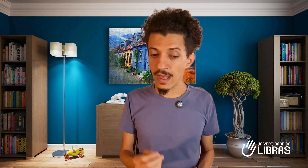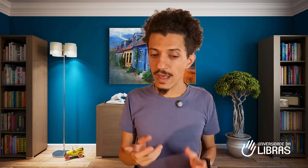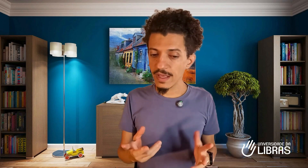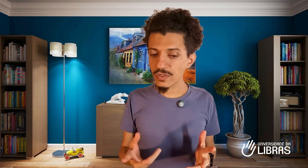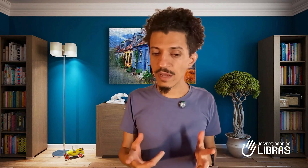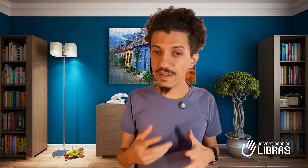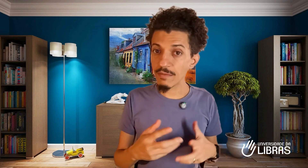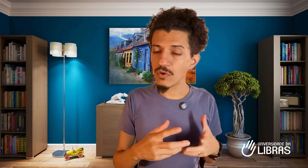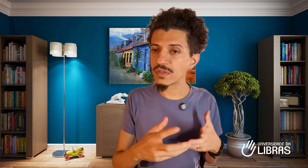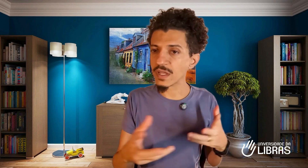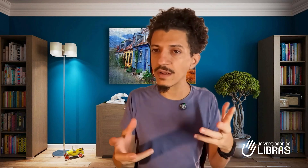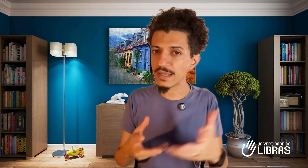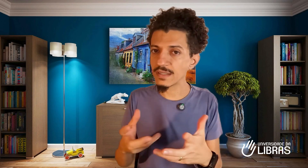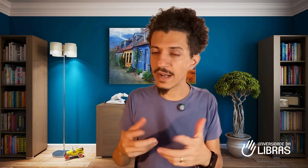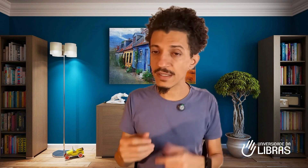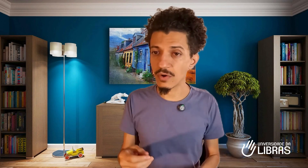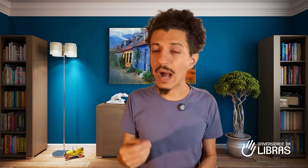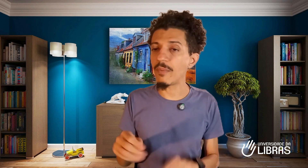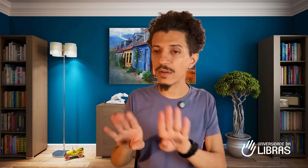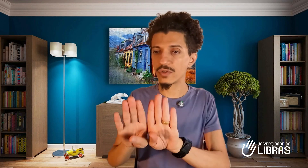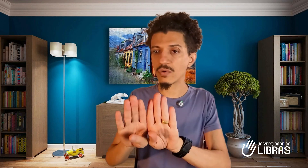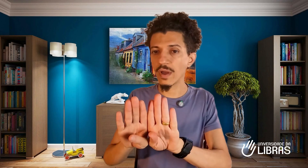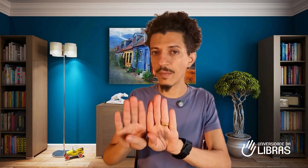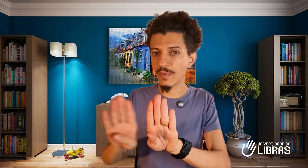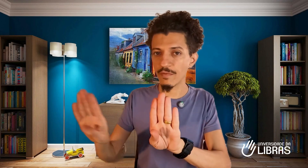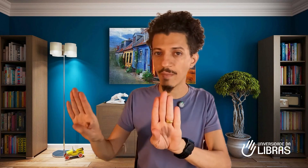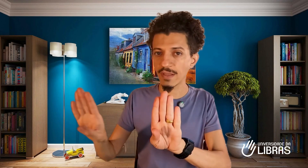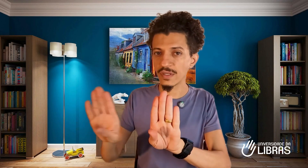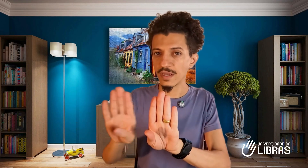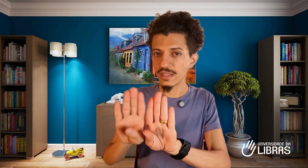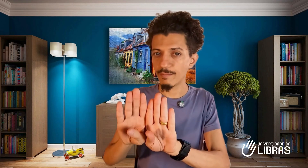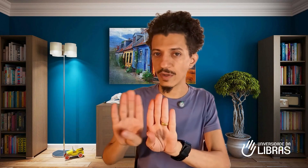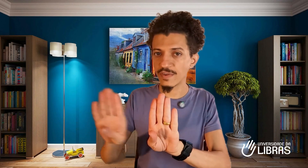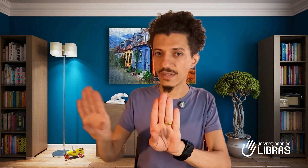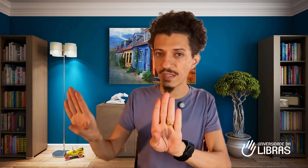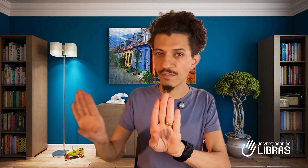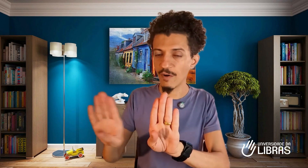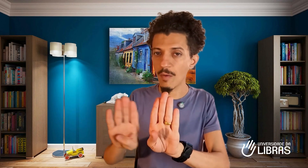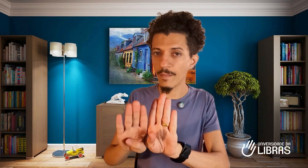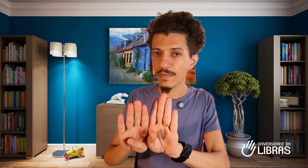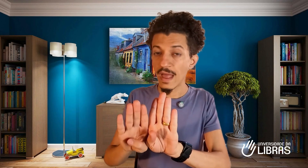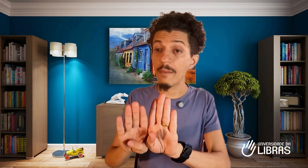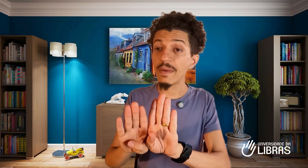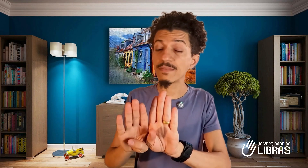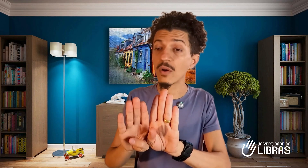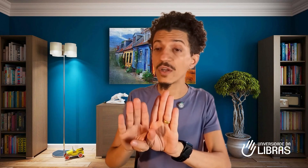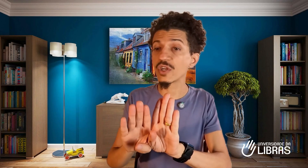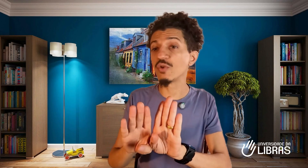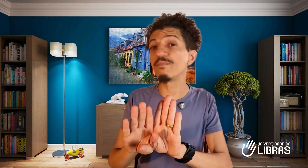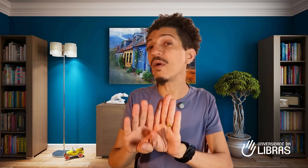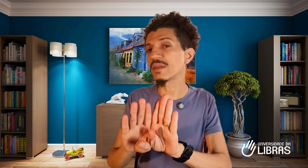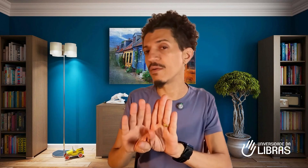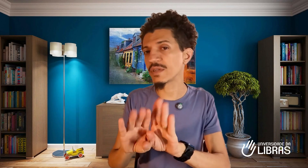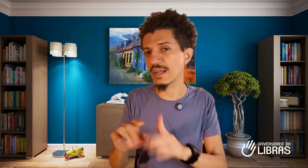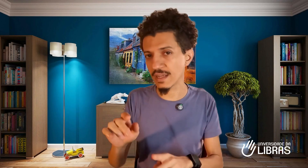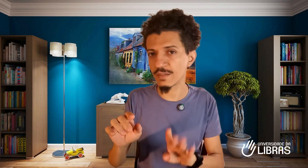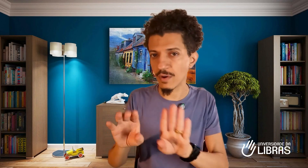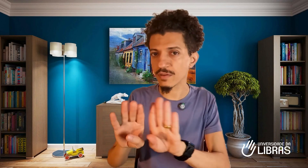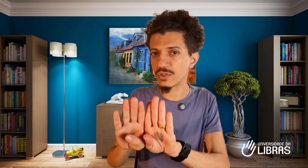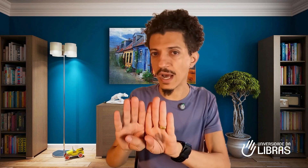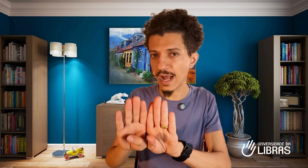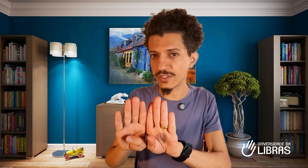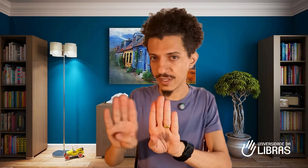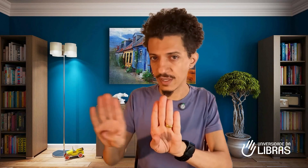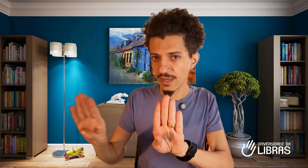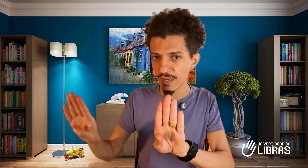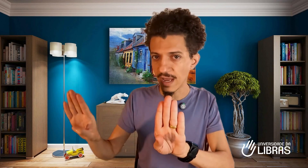Então, isso aí vai demonstrando essa interação. A porta de correr, provavelmente, você pode fazer dessa forma. É a mesma lógica de um portão de casa. Sabe aquele portão